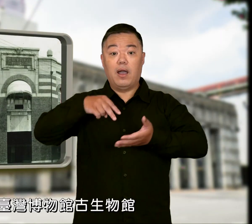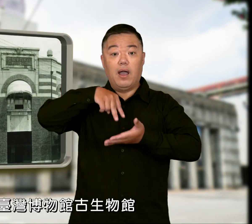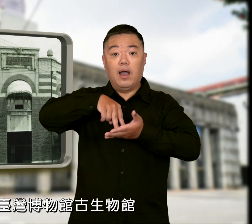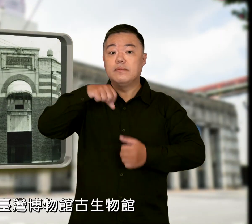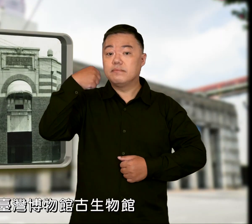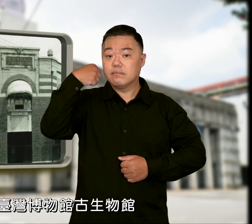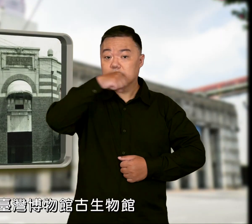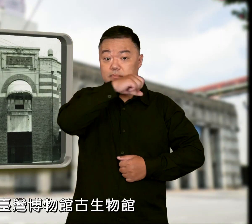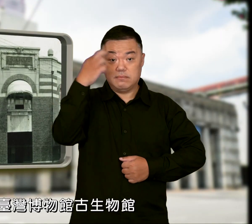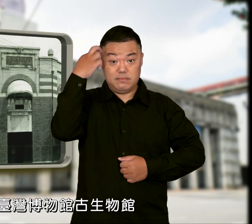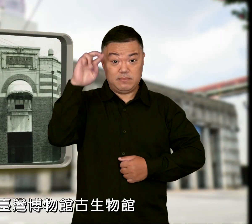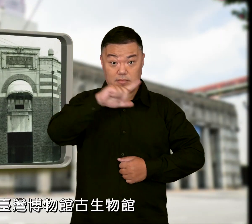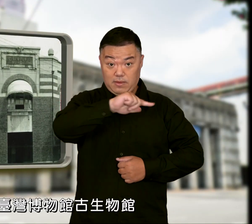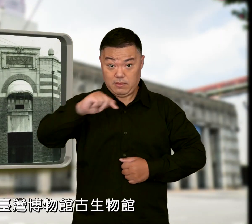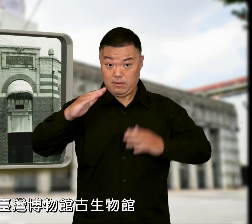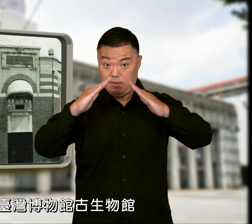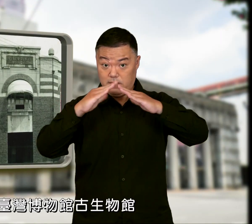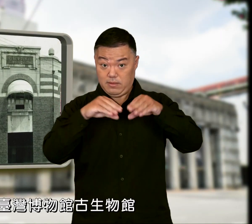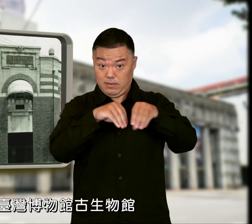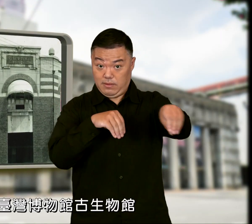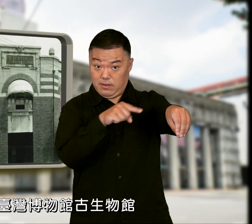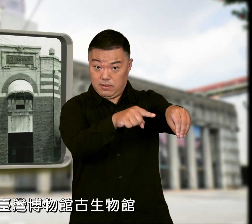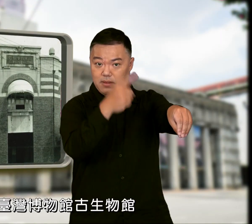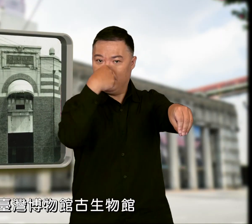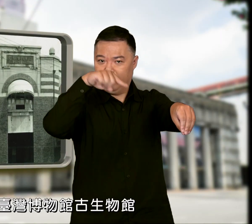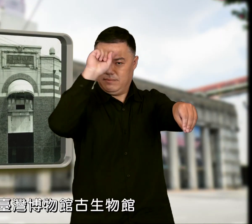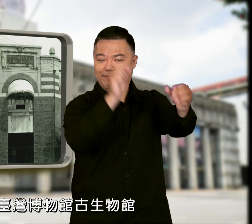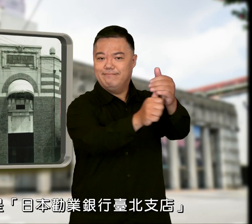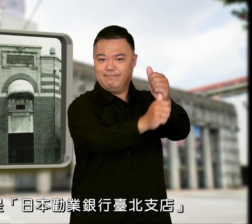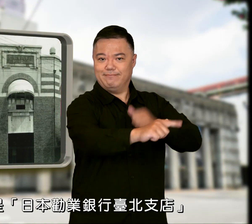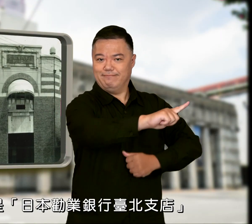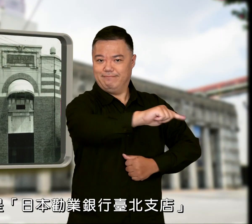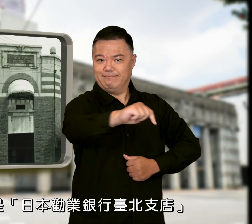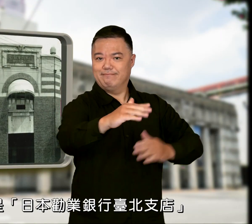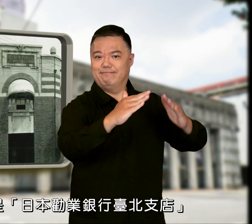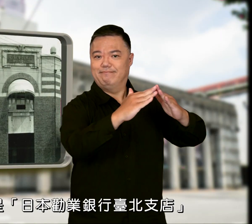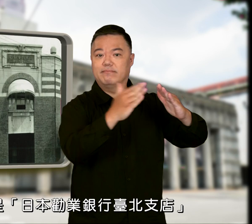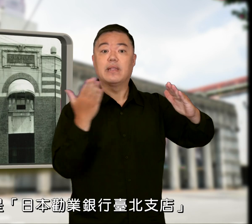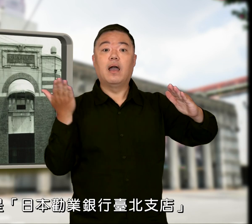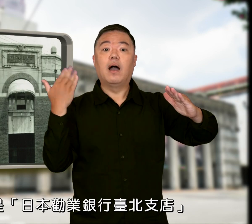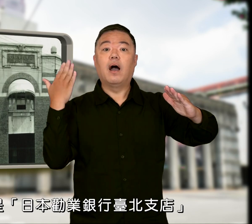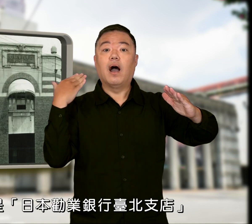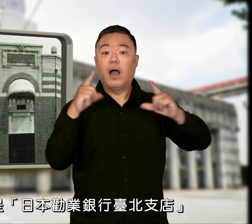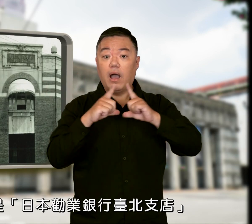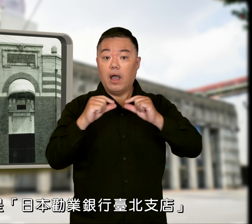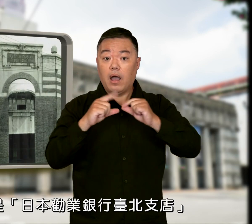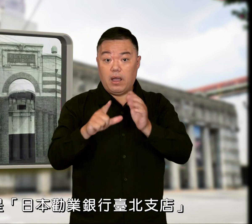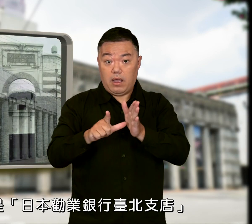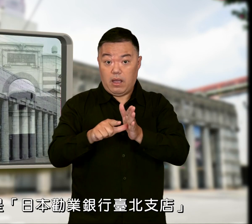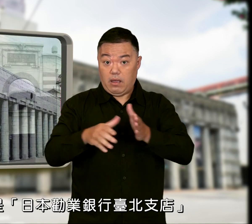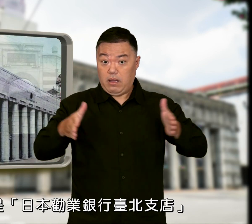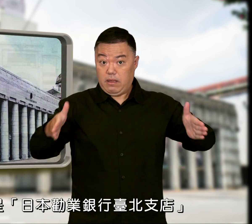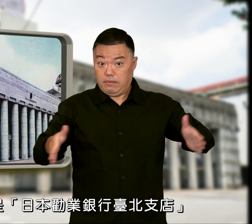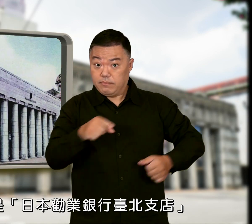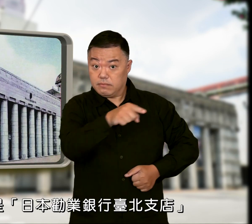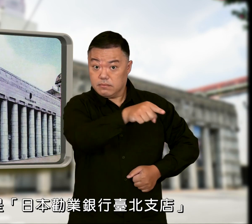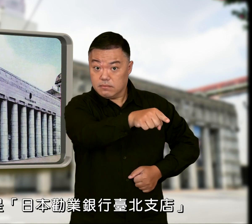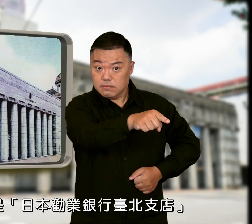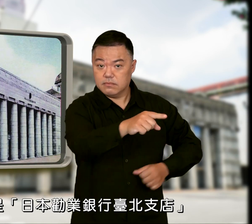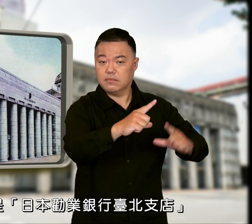国立台湾博物馆古生物馆，在日本时代是日本劝业银行台